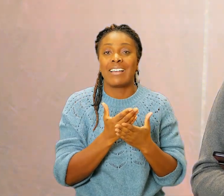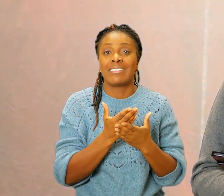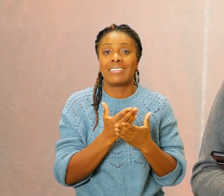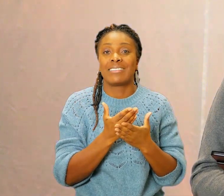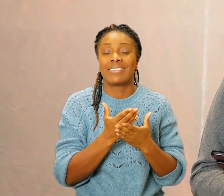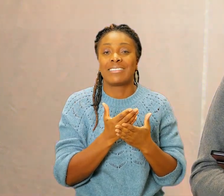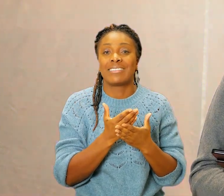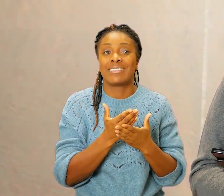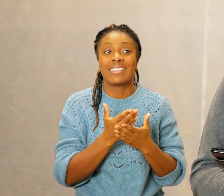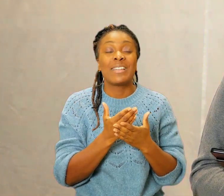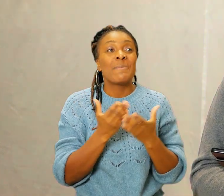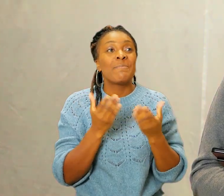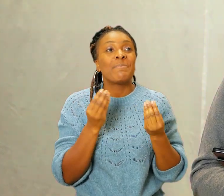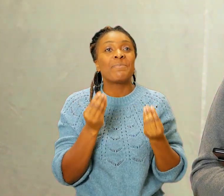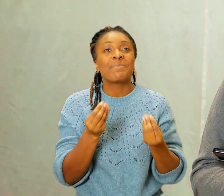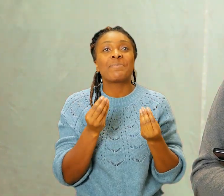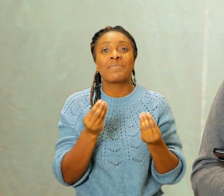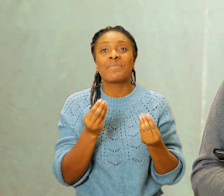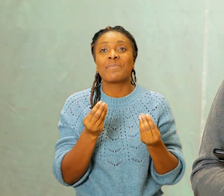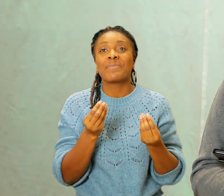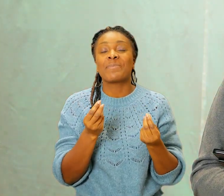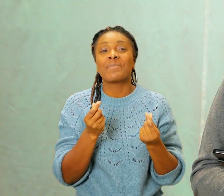répondre, eh bien,